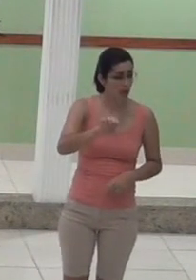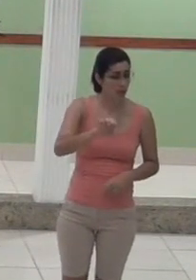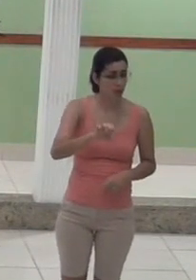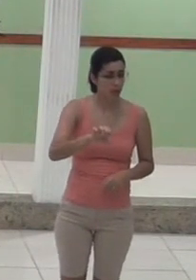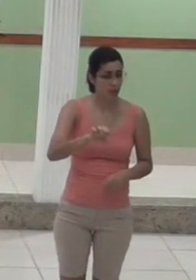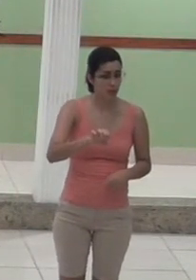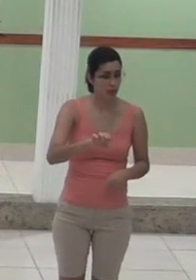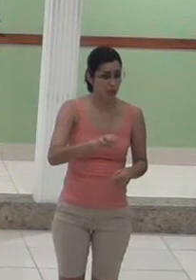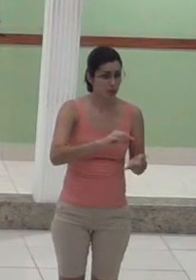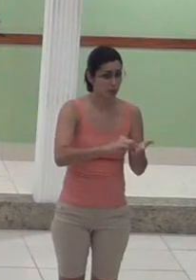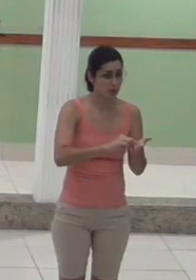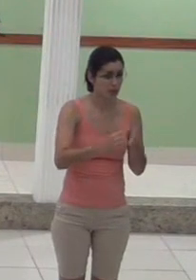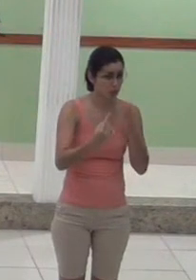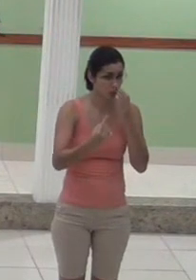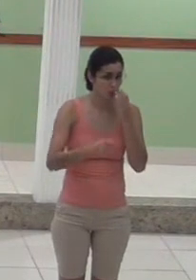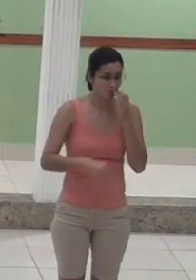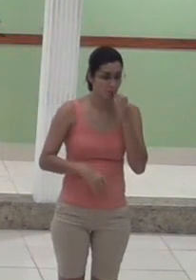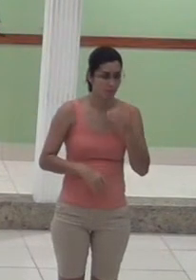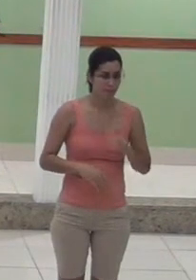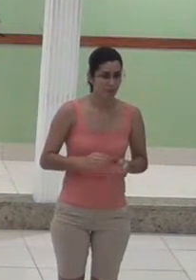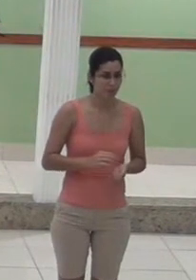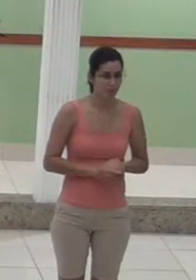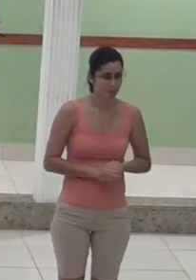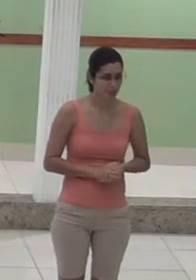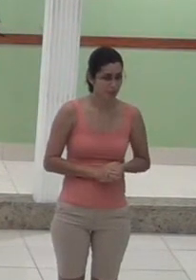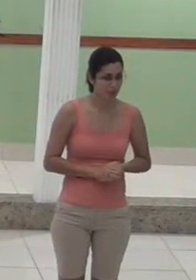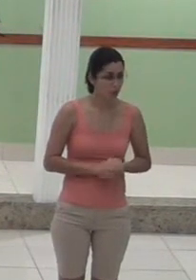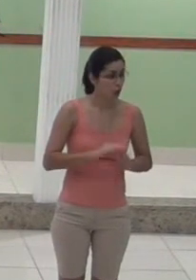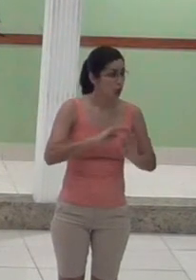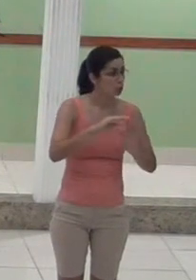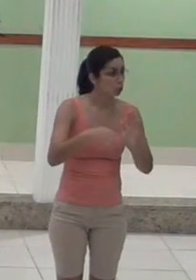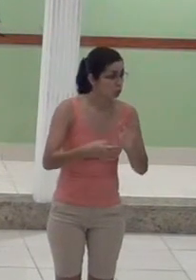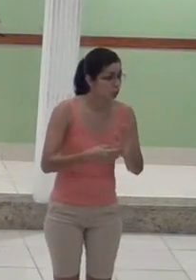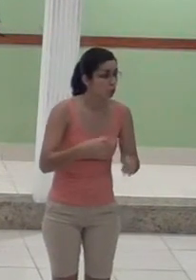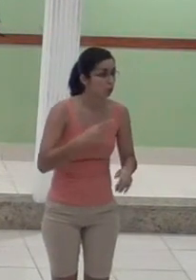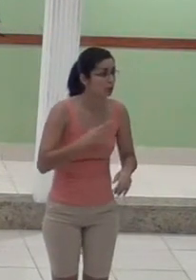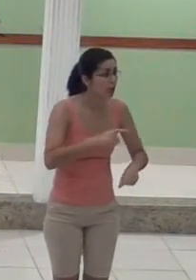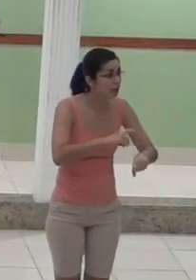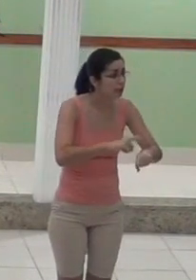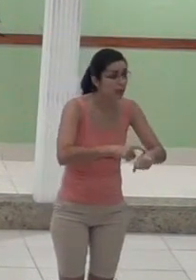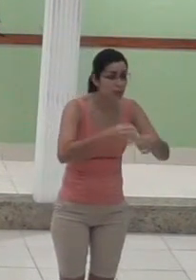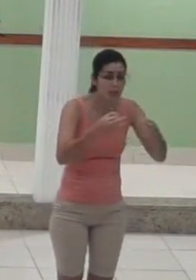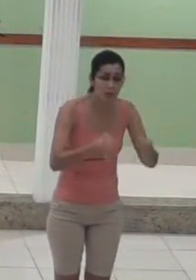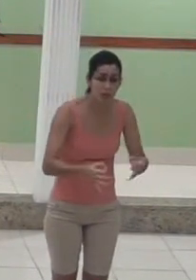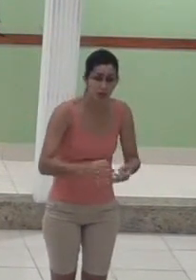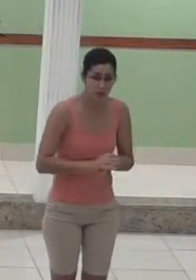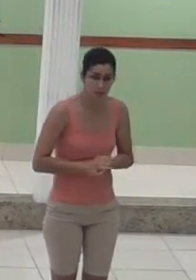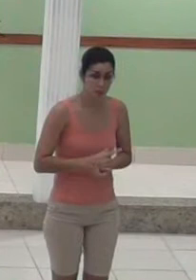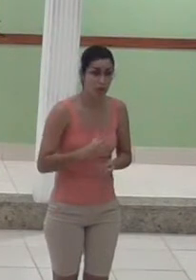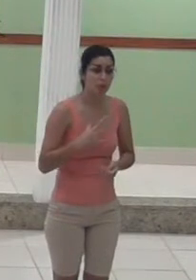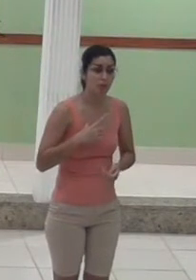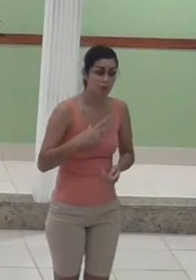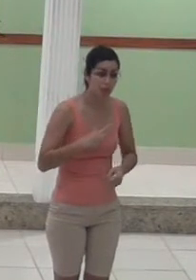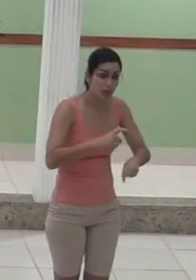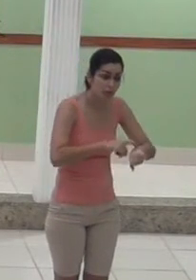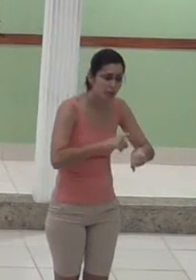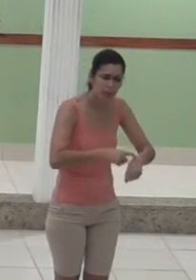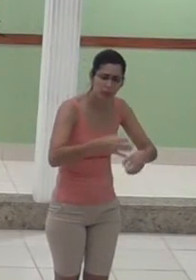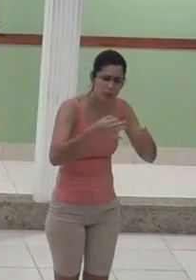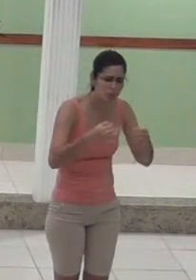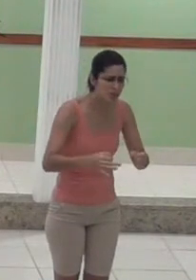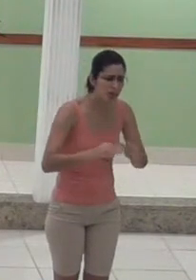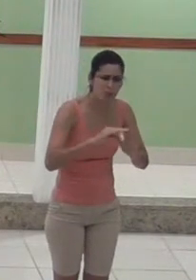diz: tudo tem o seu tempo determinado, e há tempo para todo o